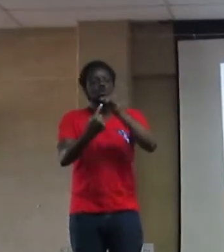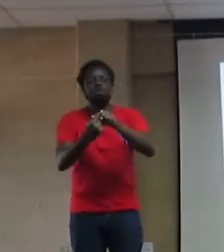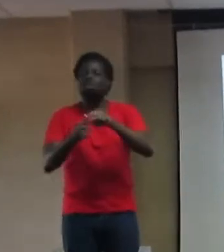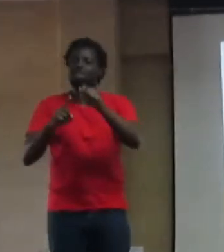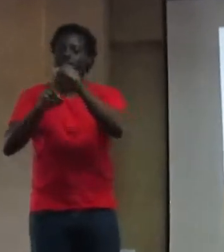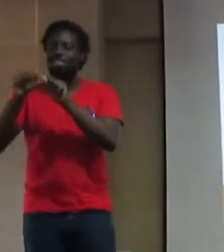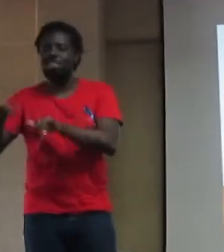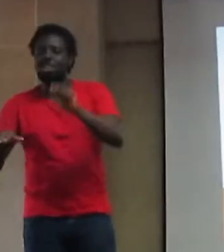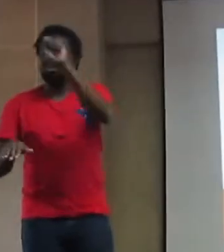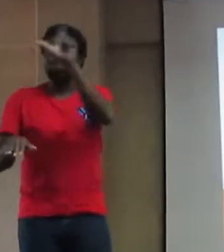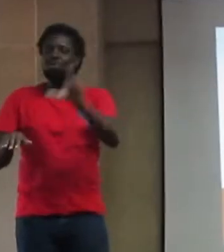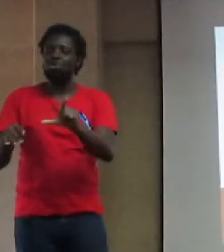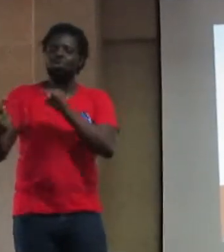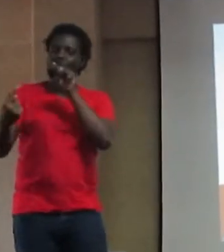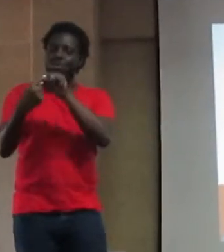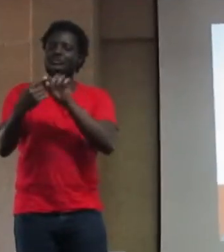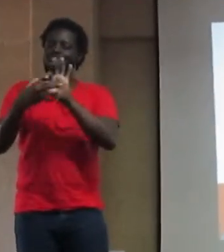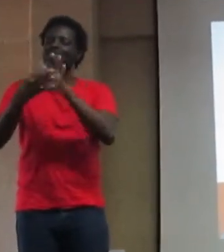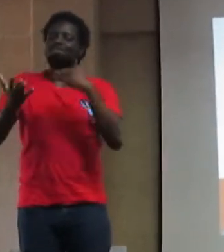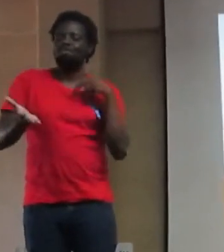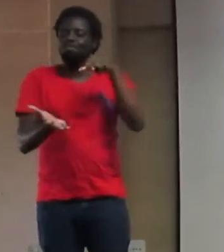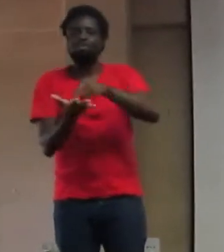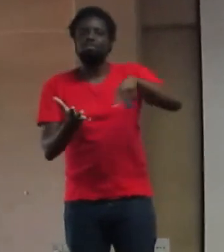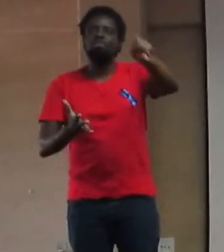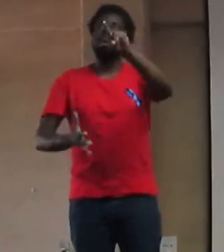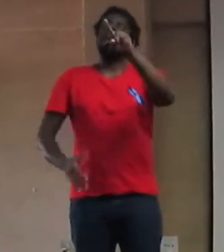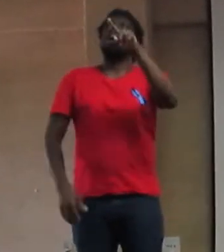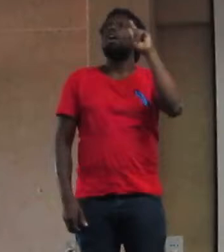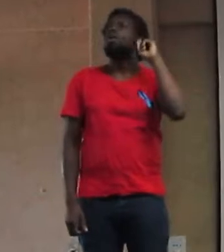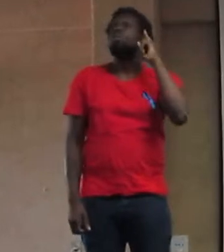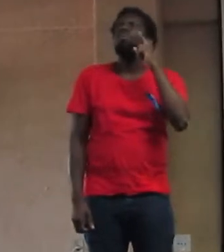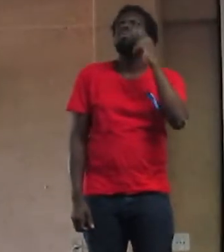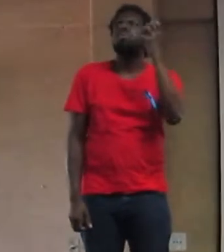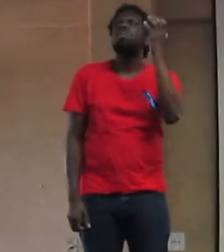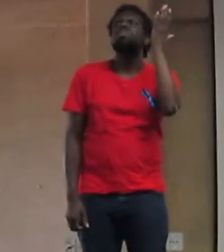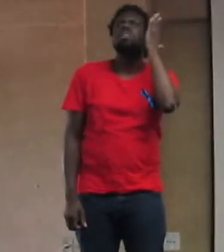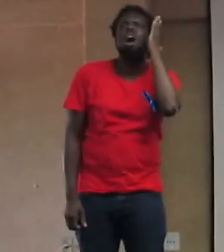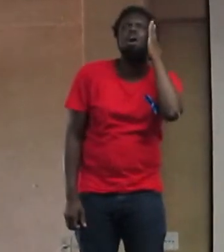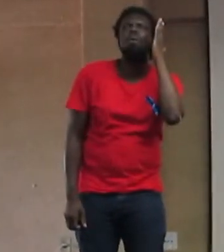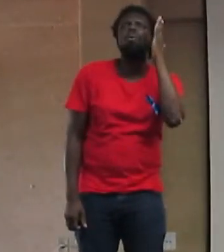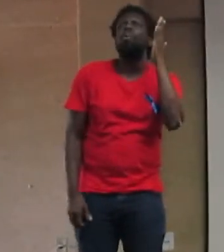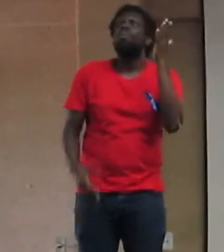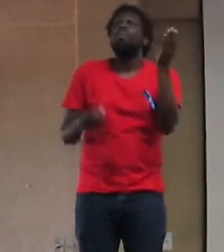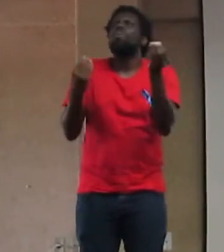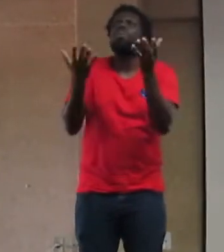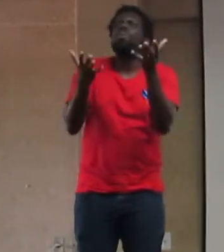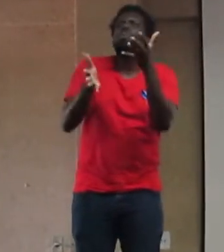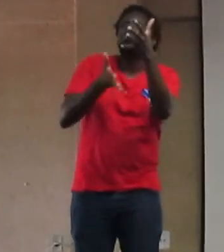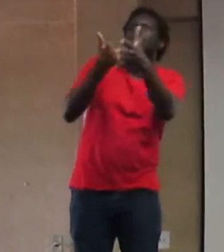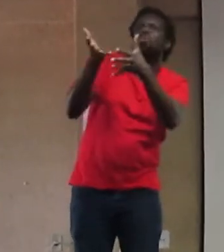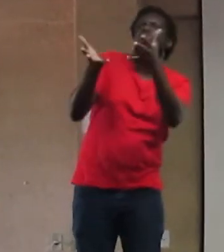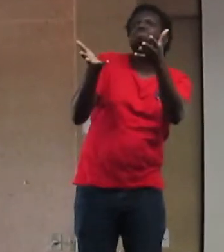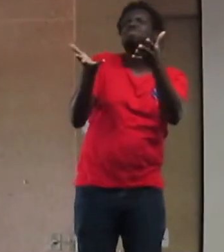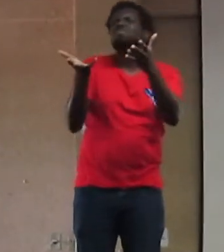aqui com um grande objetivo, né, do Setembro Azul, que nós surdos sempre mostramos o nosso trabalho. Algumas pessoas sempre